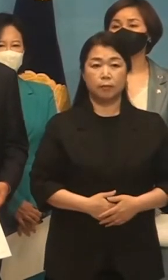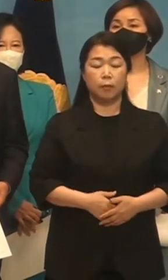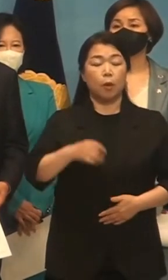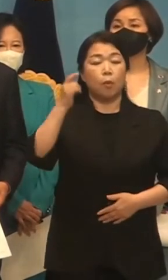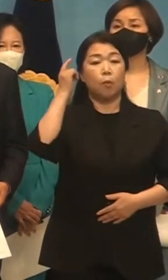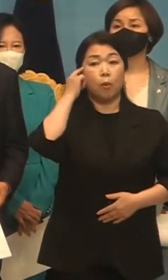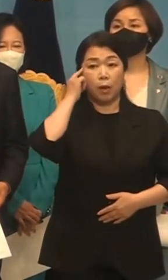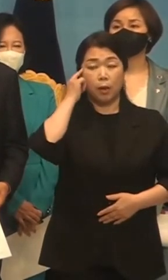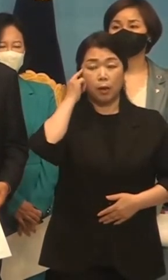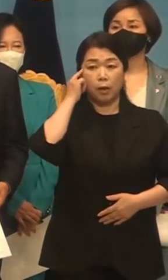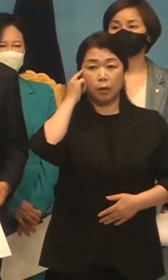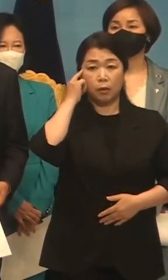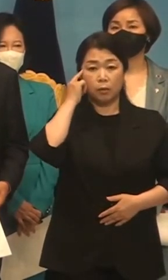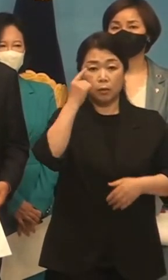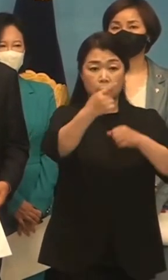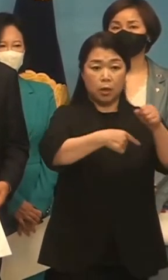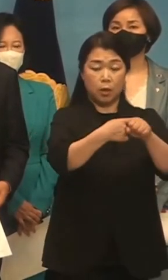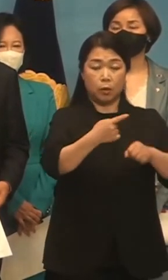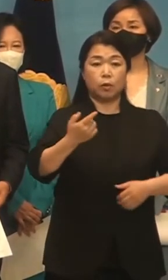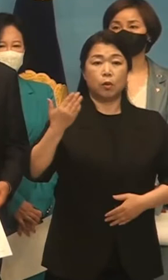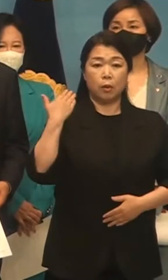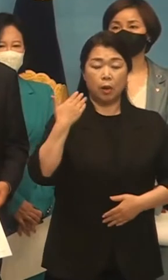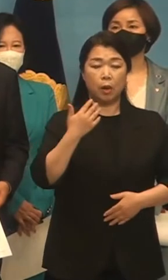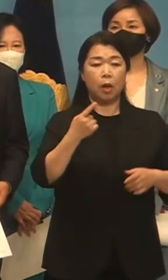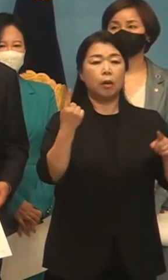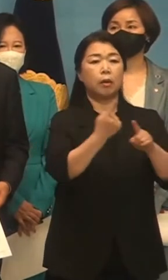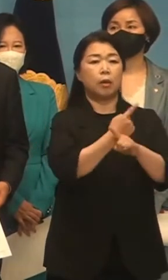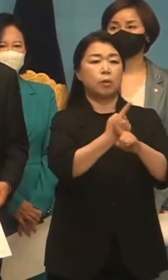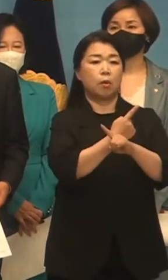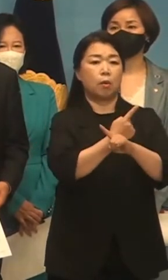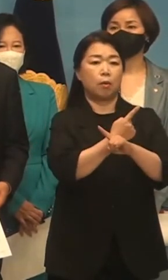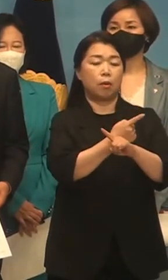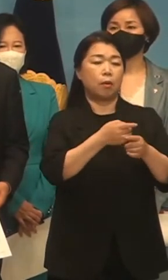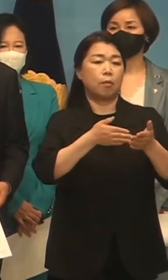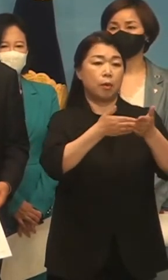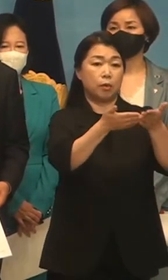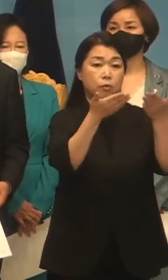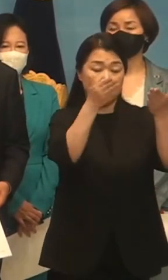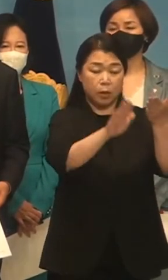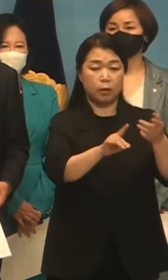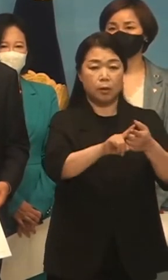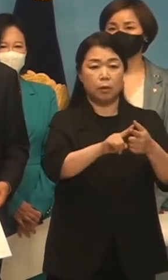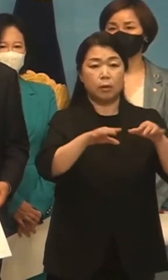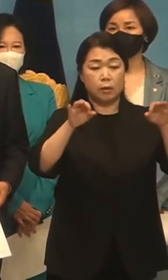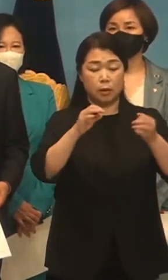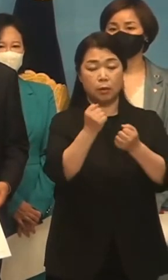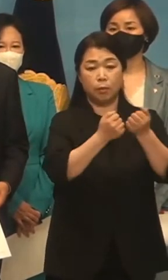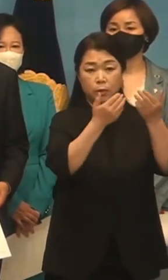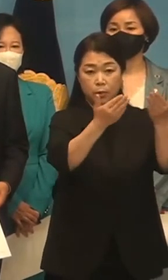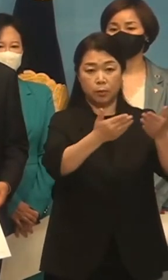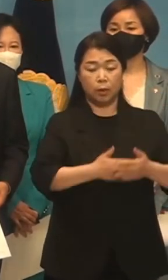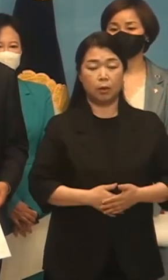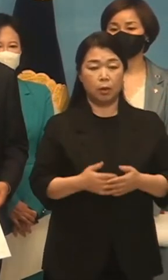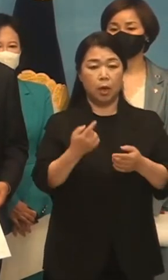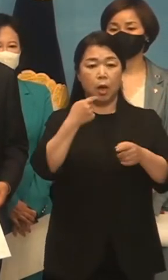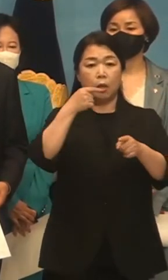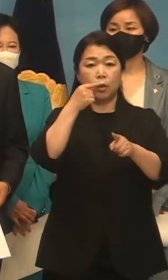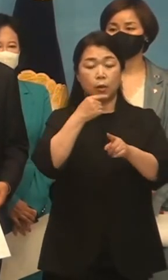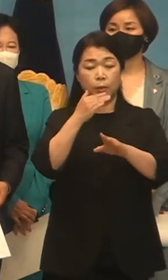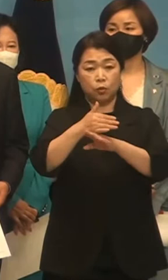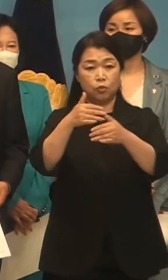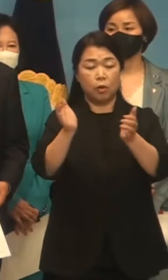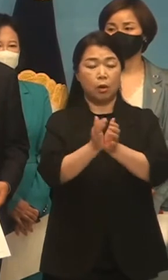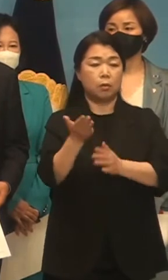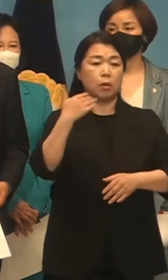왜 1년 전에 이런 개정안을 발의하는가 잠깐 말씀드리면 더불어민주당은 지난